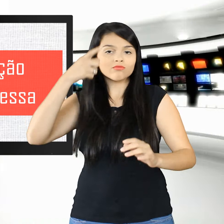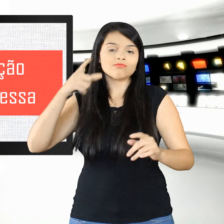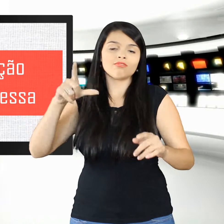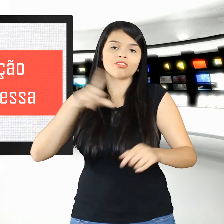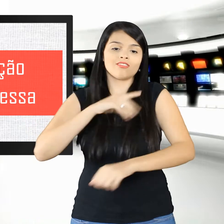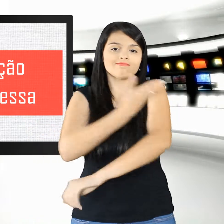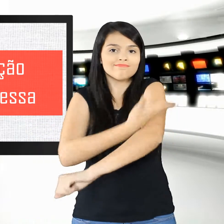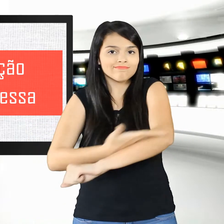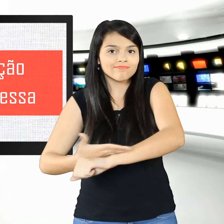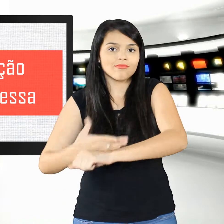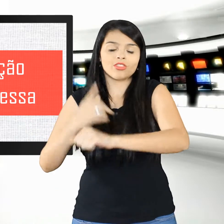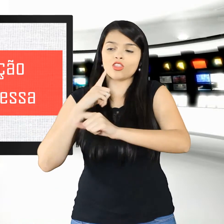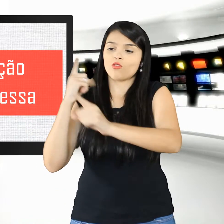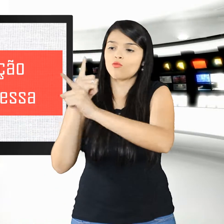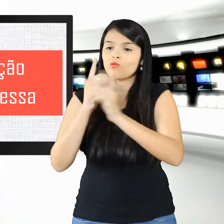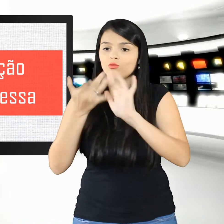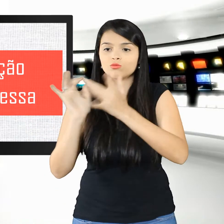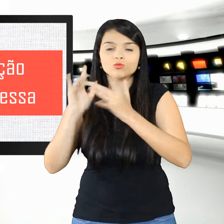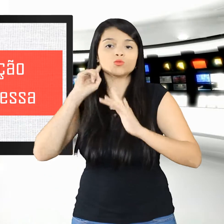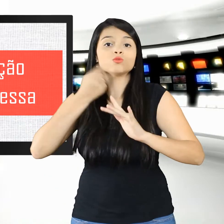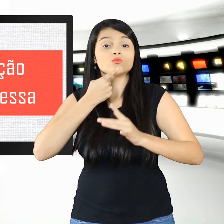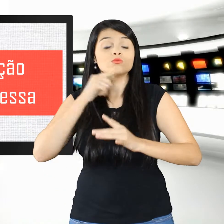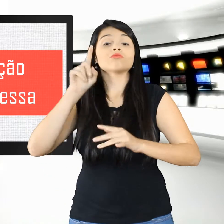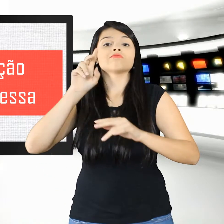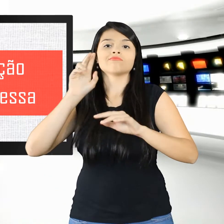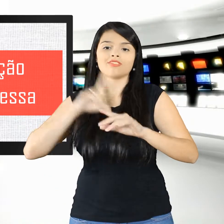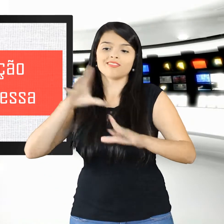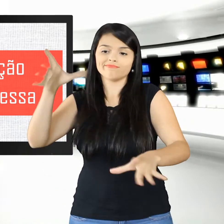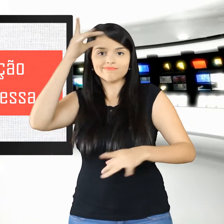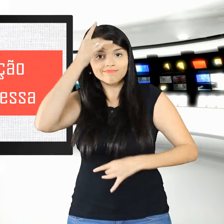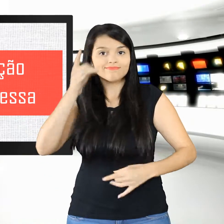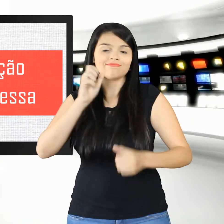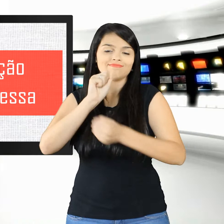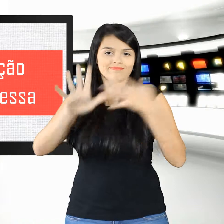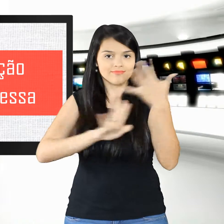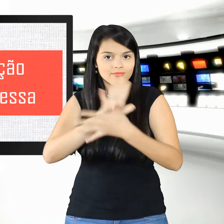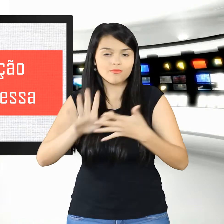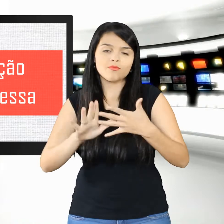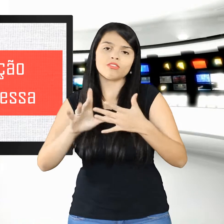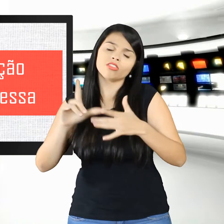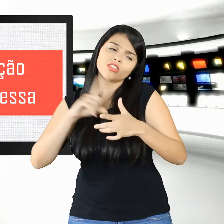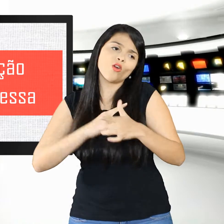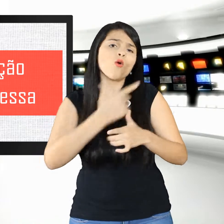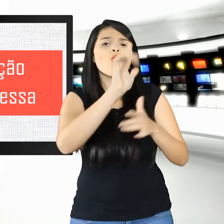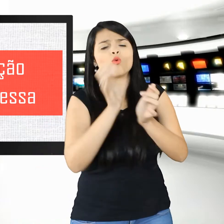que, como consequência, usam a língua de sinais. Os demais formam outros grupos sociais que devem